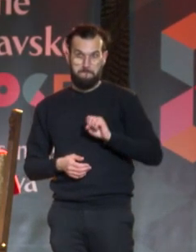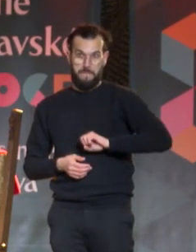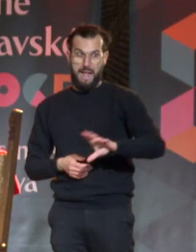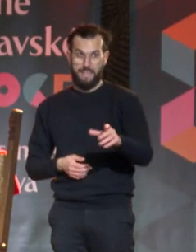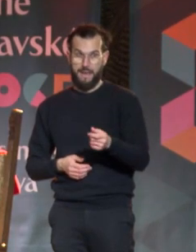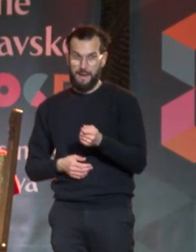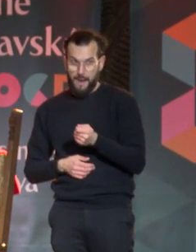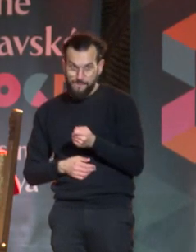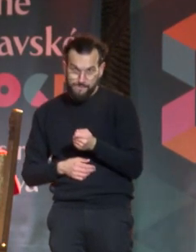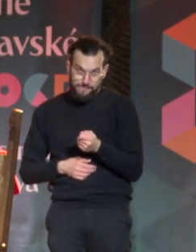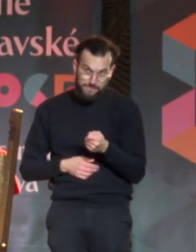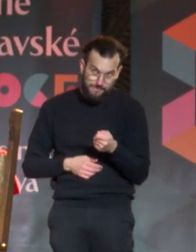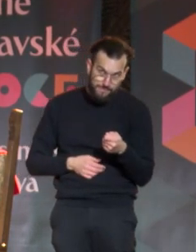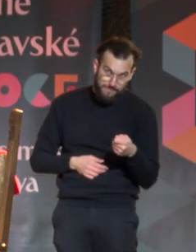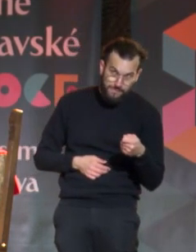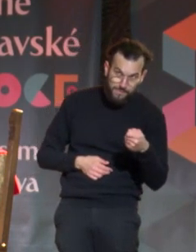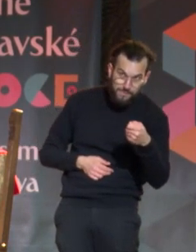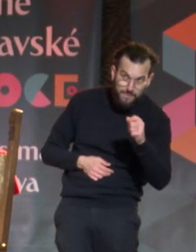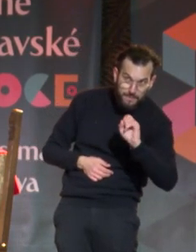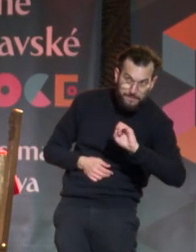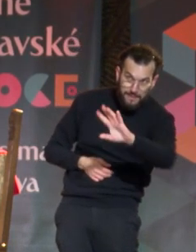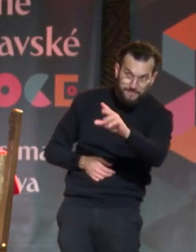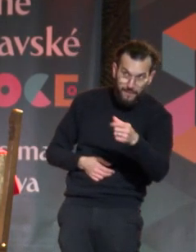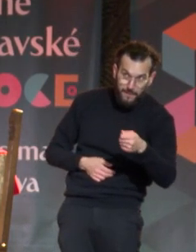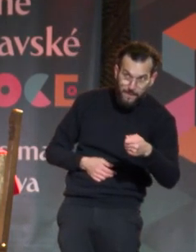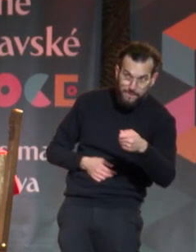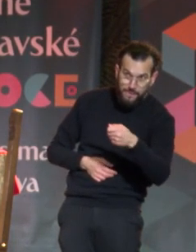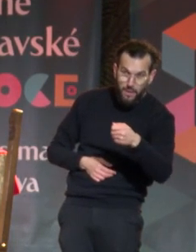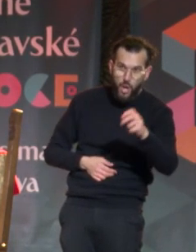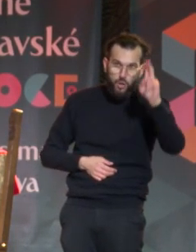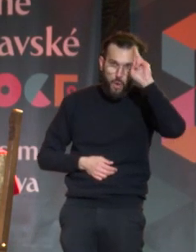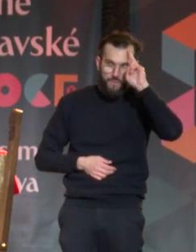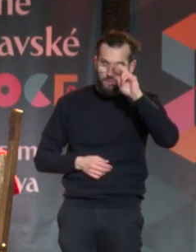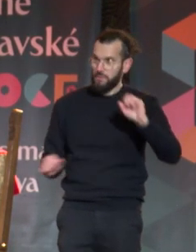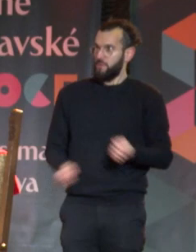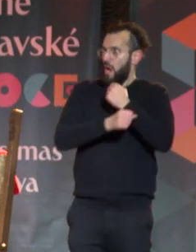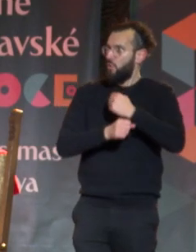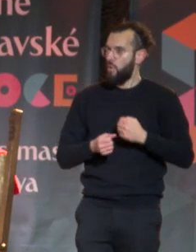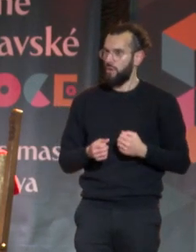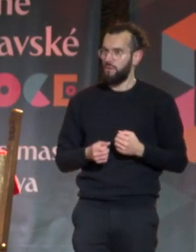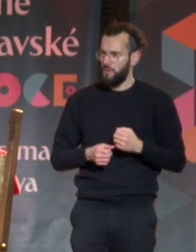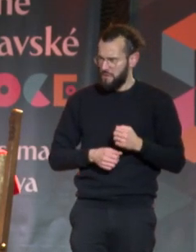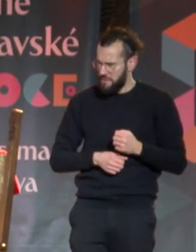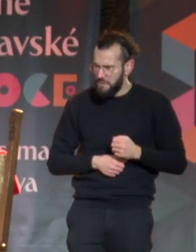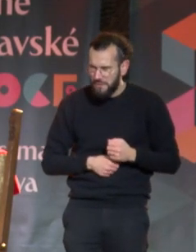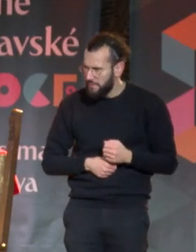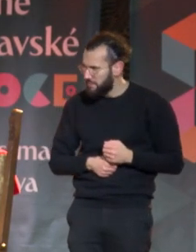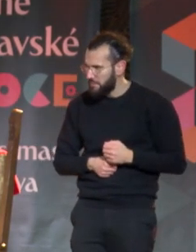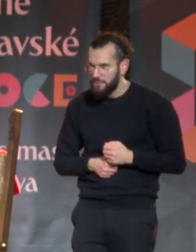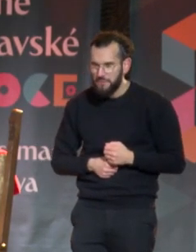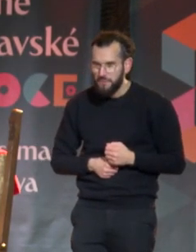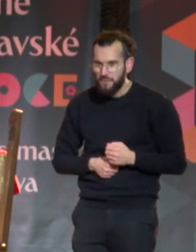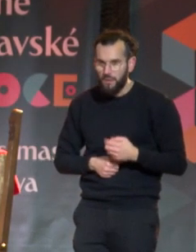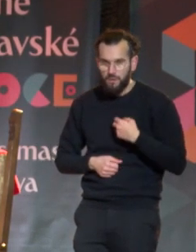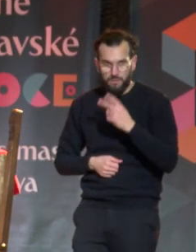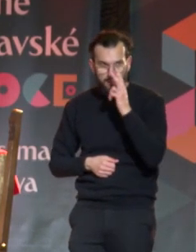z boku, aby to nebolo veľmi nápadné, na neho zasvieti. Domovník sa zľakne, zažmurká a ja vidím,